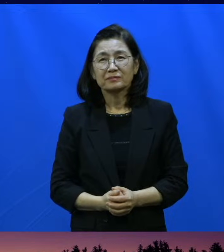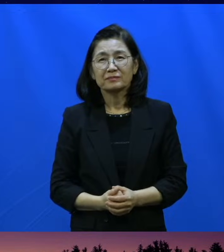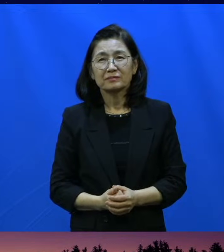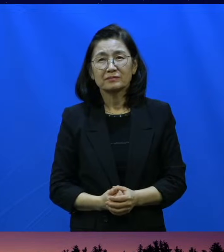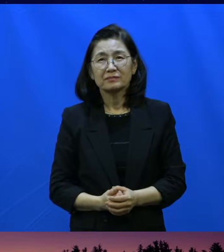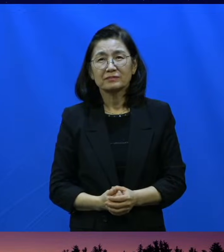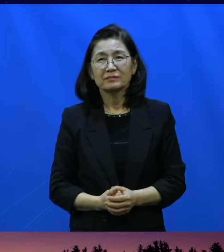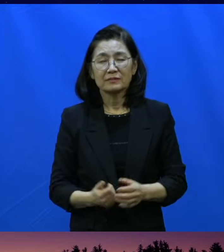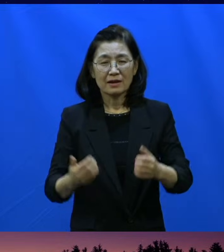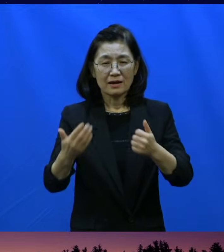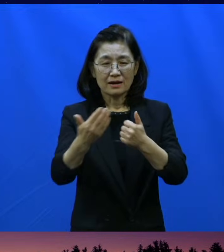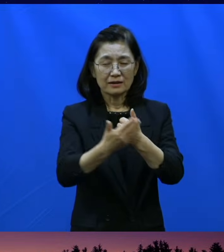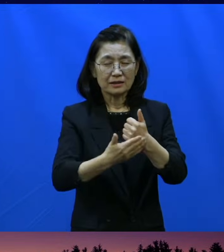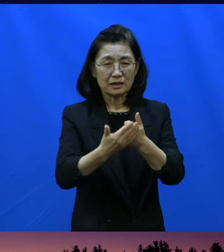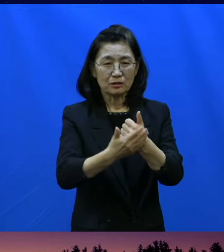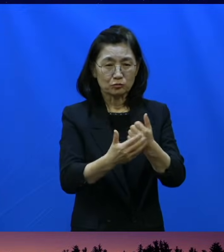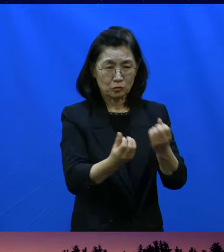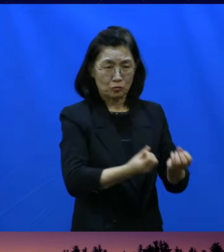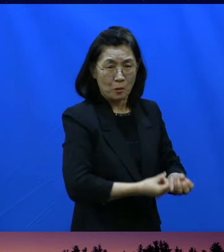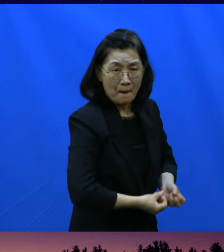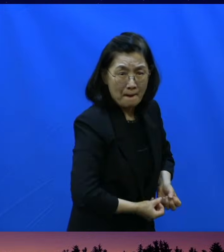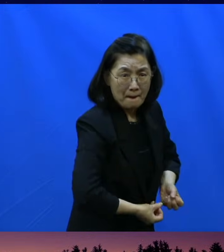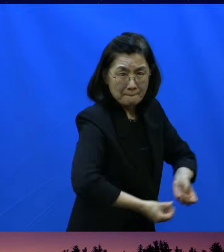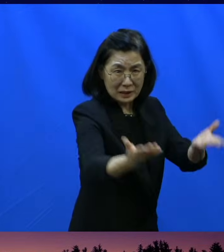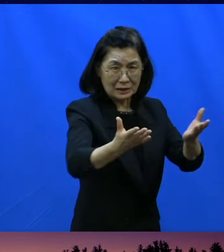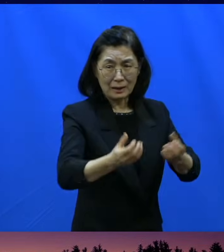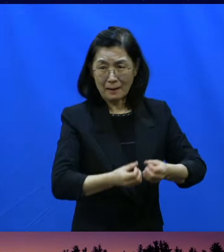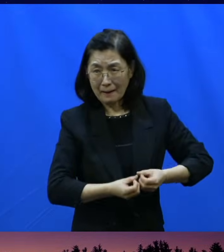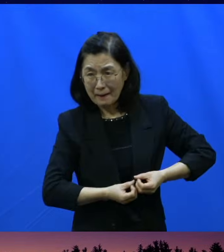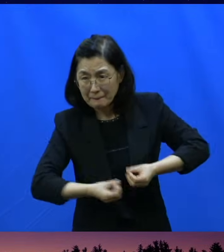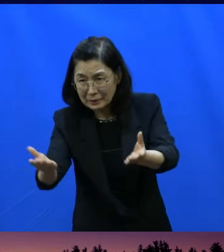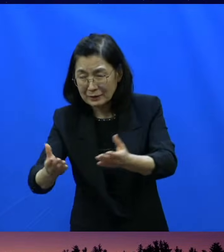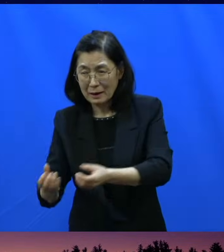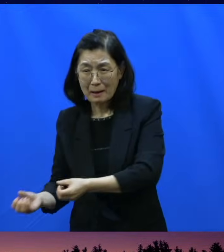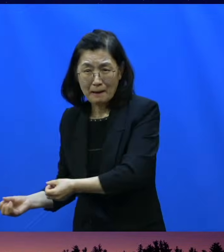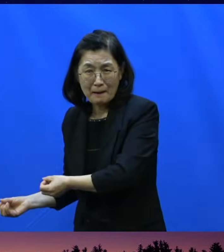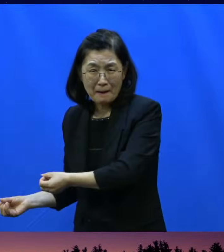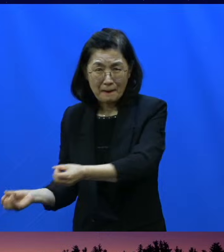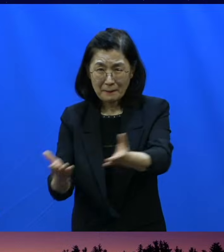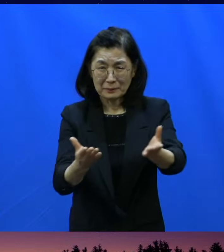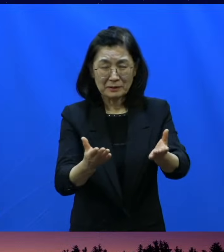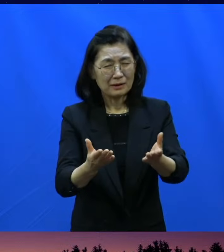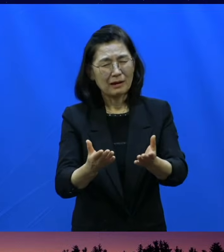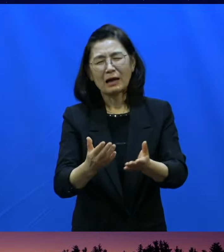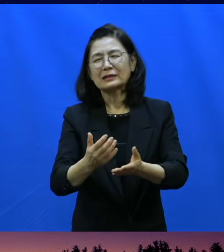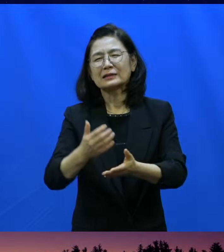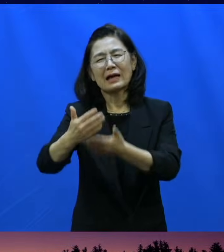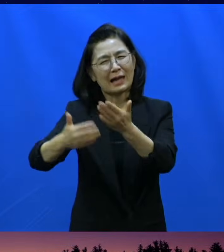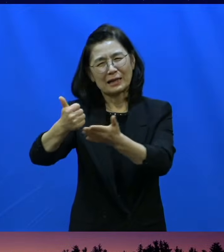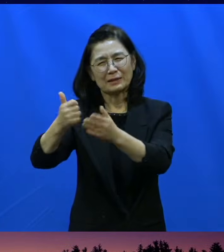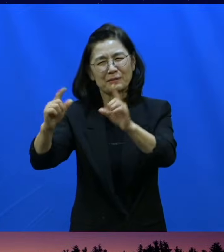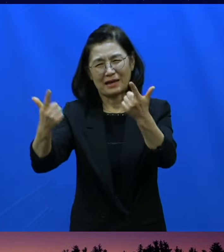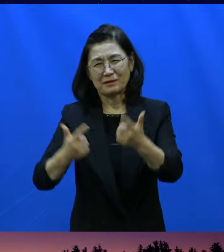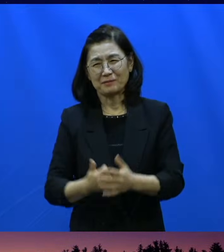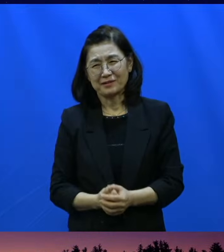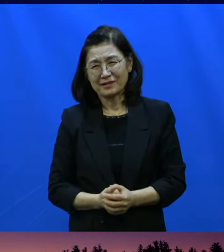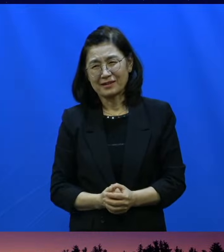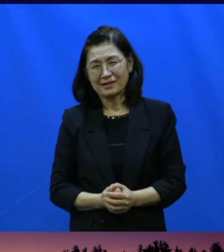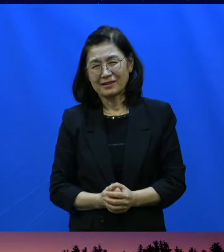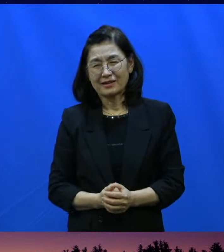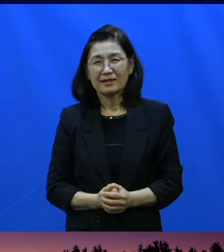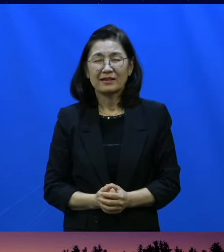사람은 받아라 이래가 애따 이래가지고 던지는 그런 은혜를 마음대로 이렇게 방출하시는 분이 아니라는